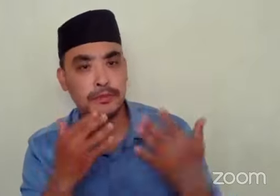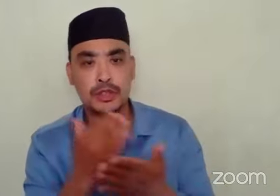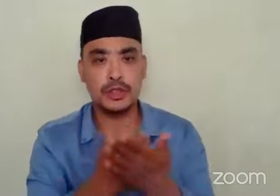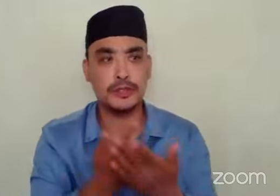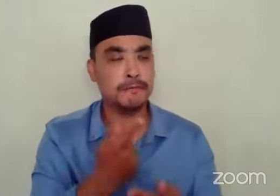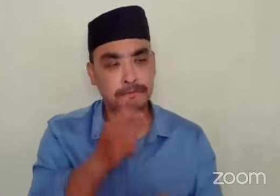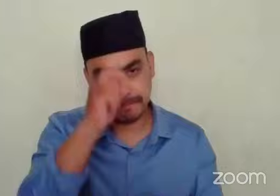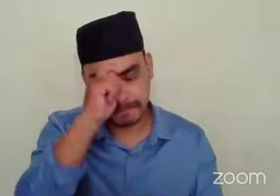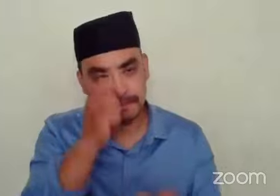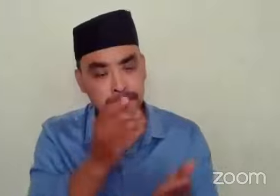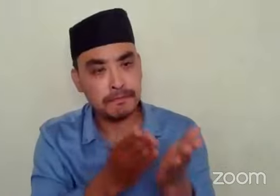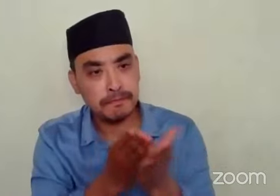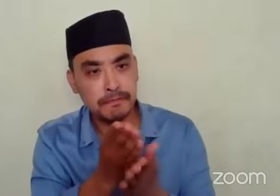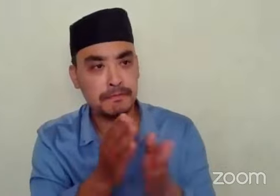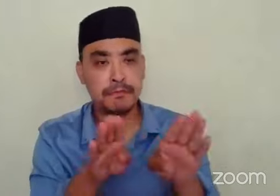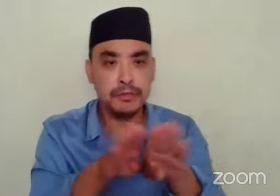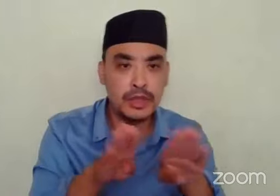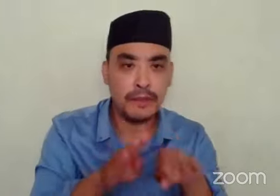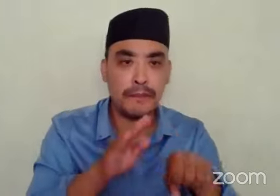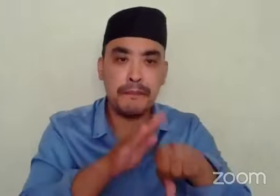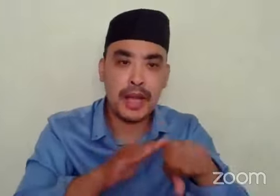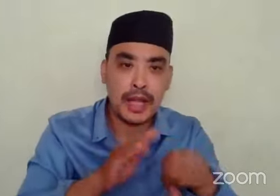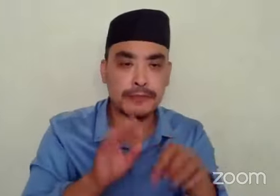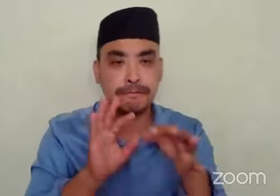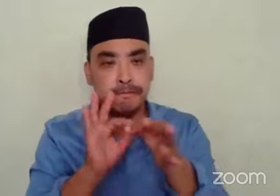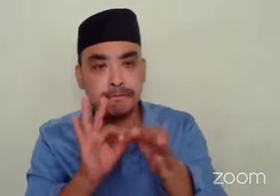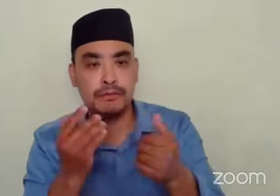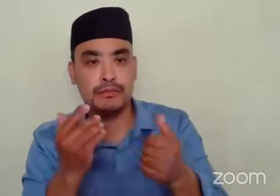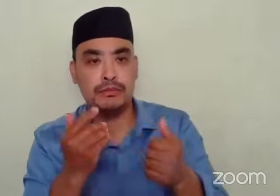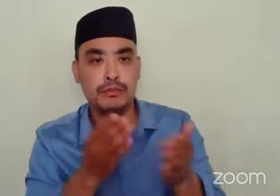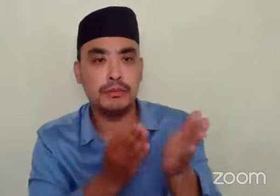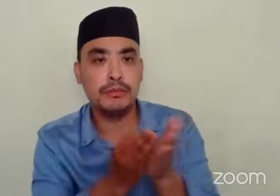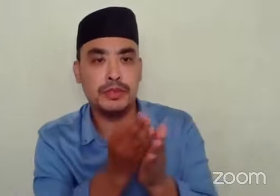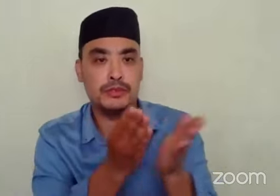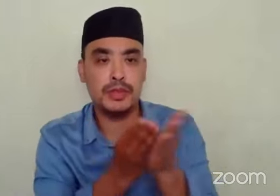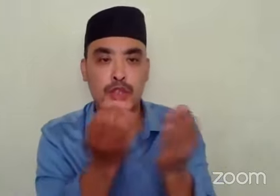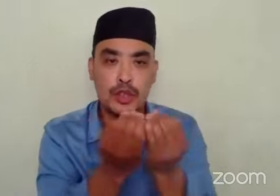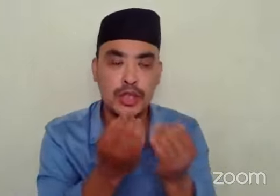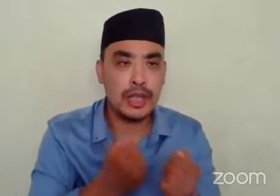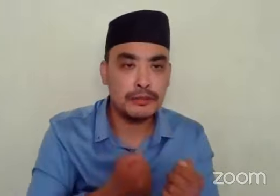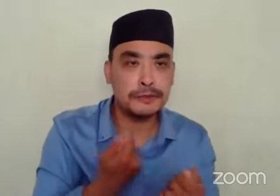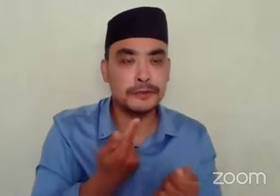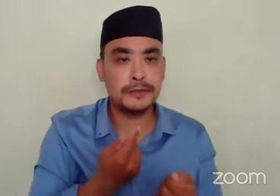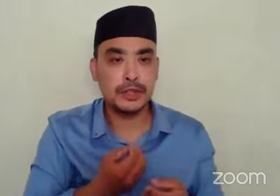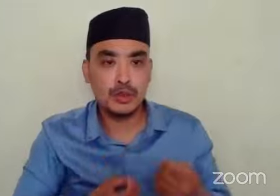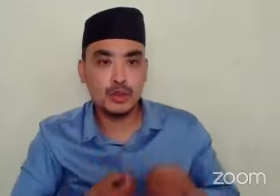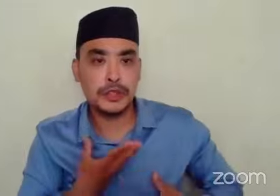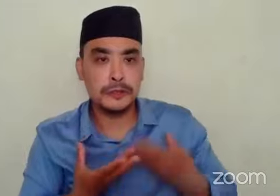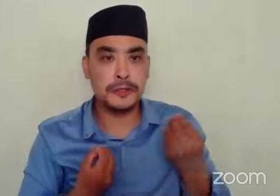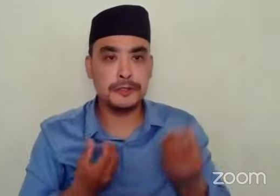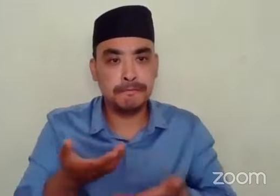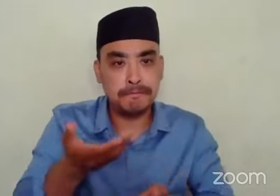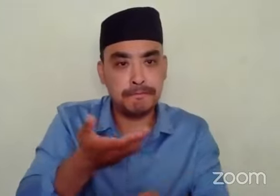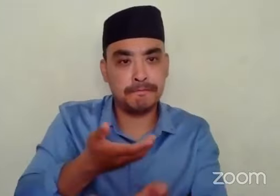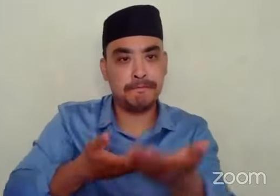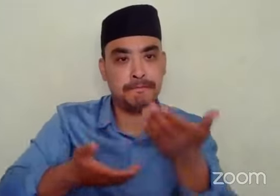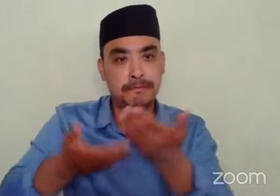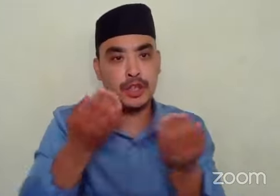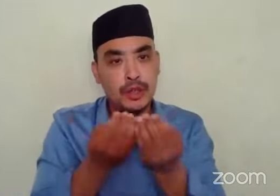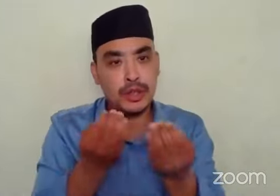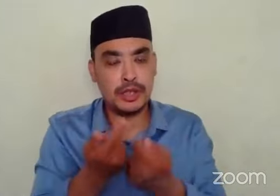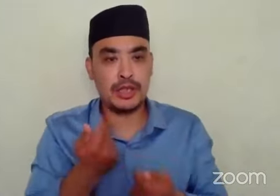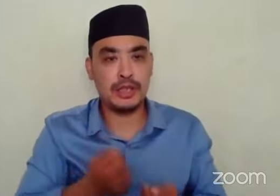व्यवहार गर्ने, कसरी प्रेम पूर्ण भाषामा व्यवहारहरू गर्ने, आफ्ना खुसीहरू कसरी साटासाट गर्ने, होइन